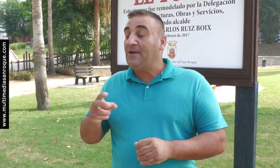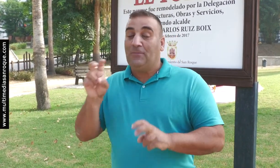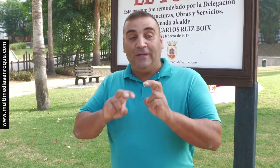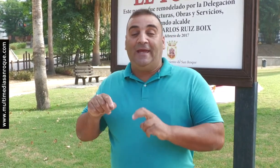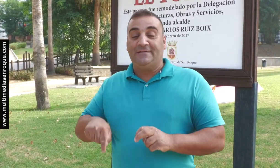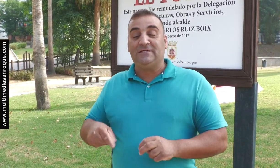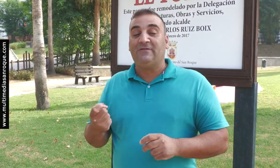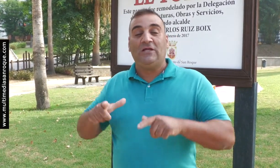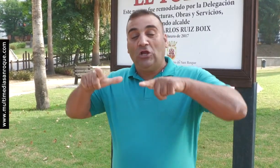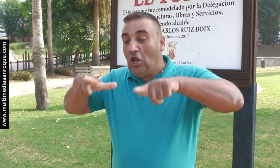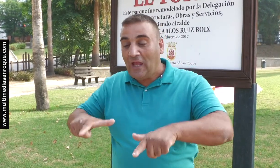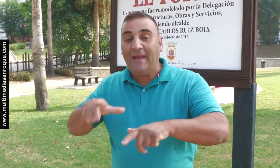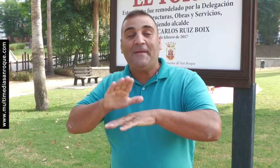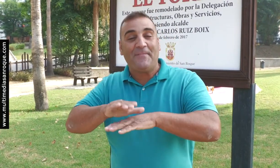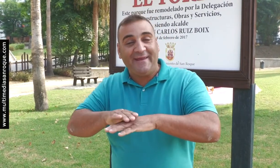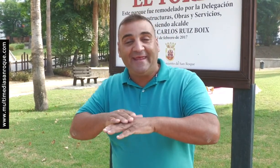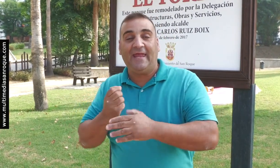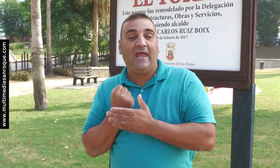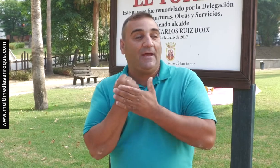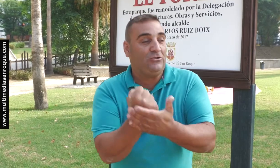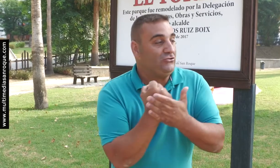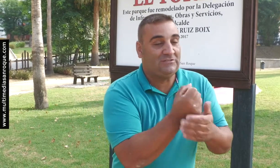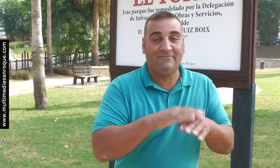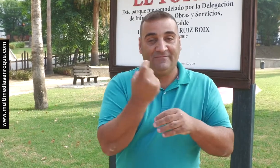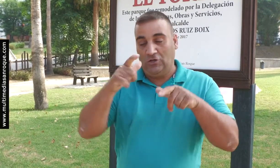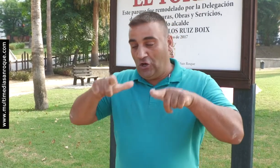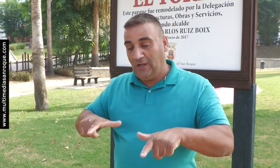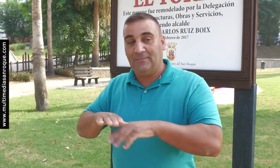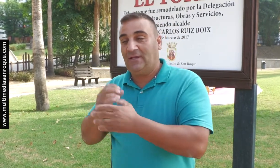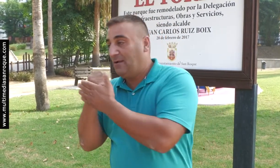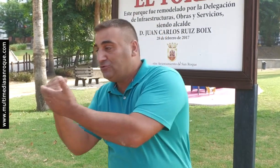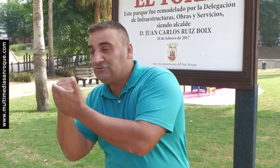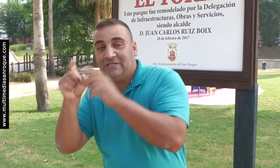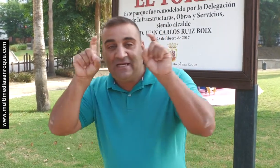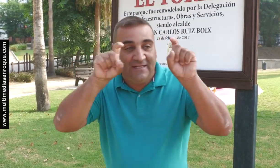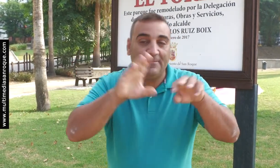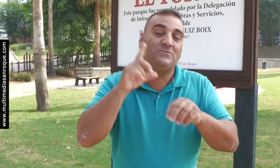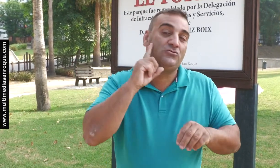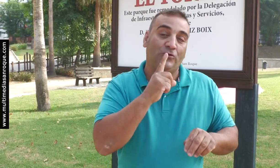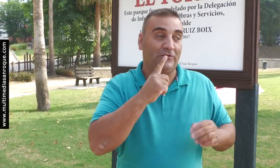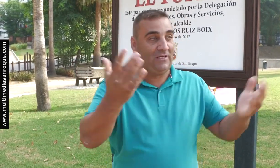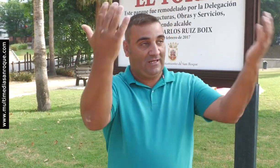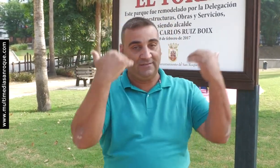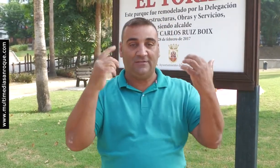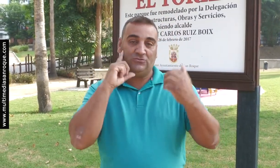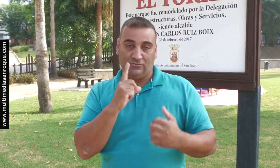por último es necesario un local y apoyo para el colectivo donde podamos realizar